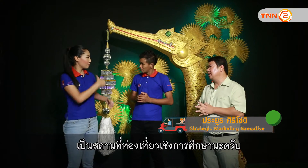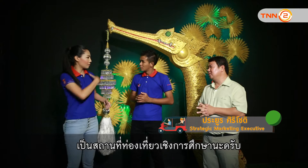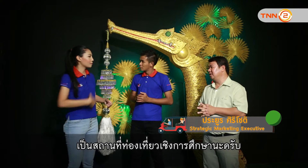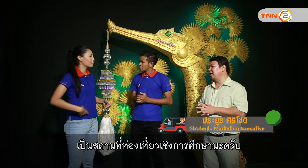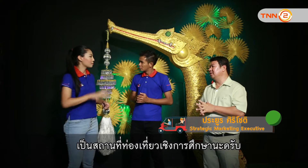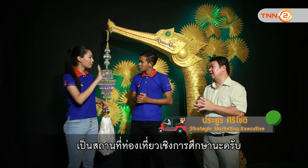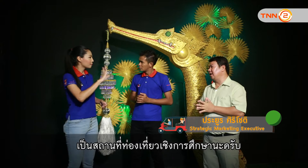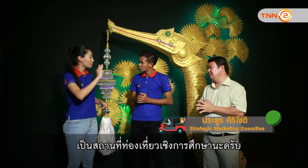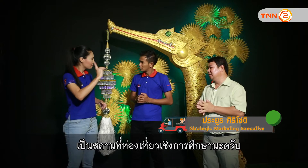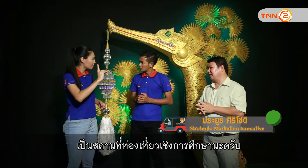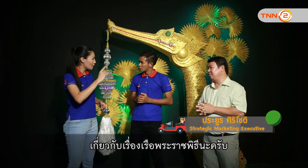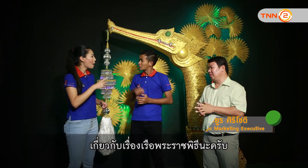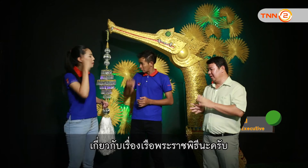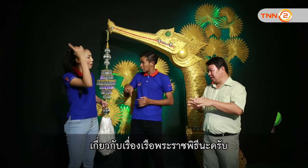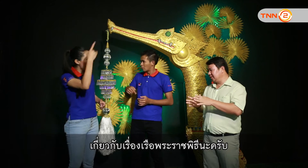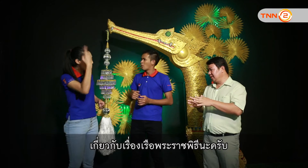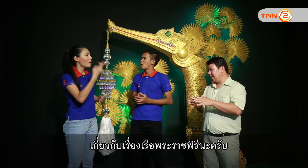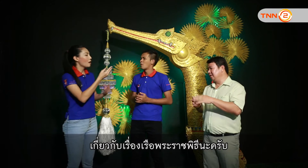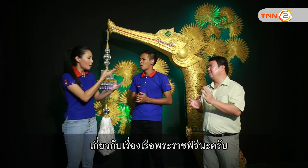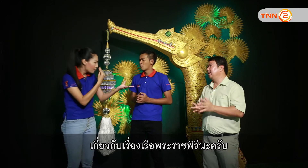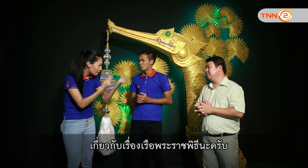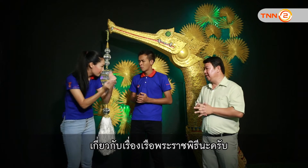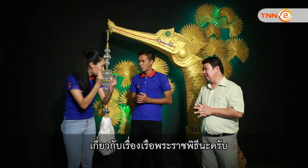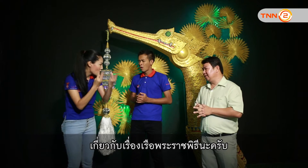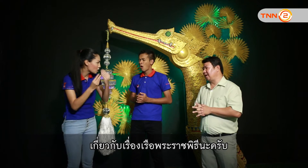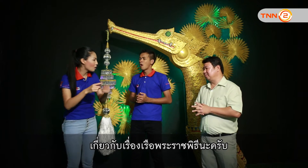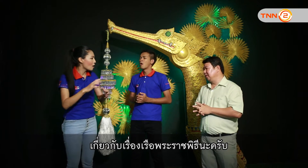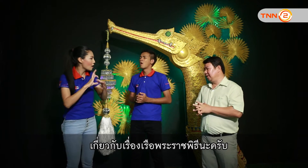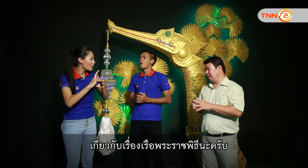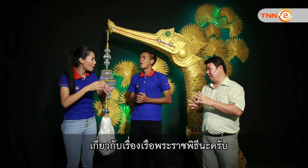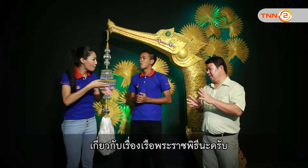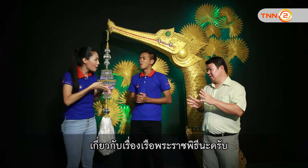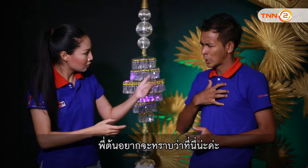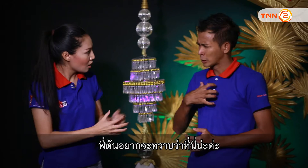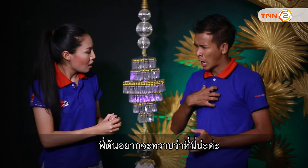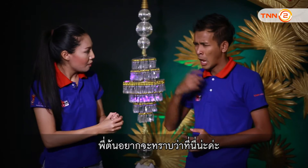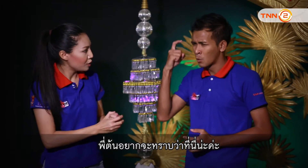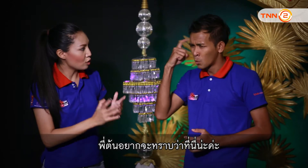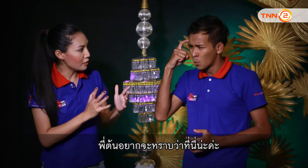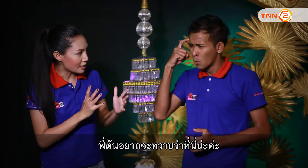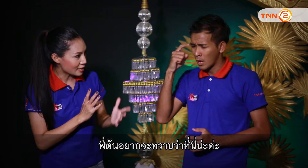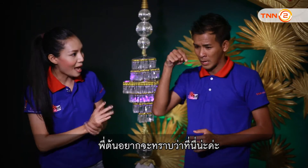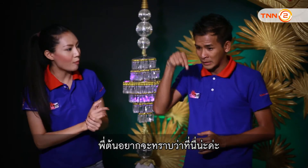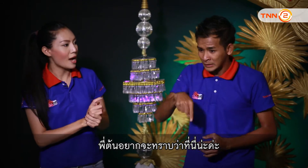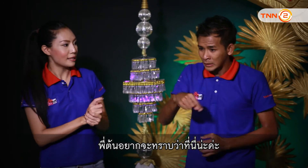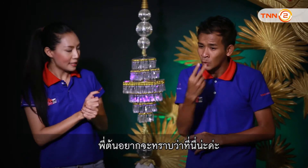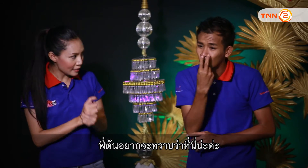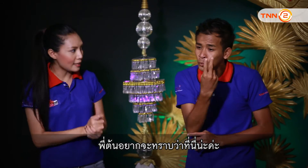เชิงการศึกษานะครับเกี่ยวกับเรื่องเรือพระราชพิธีนะครับ พี่ต้นอยากจะทราบว่าที่นี่นะ